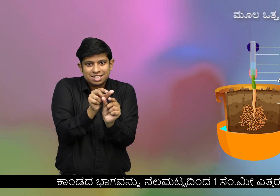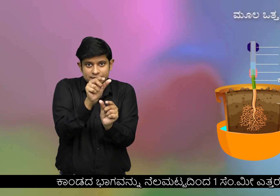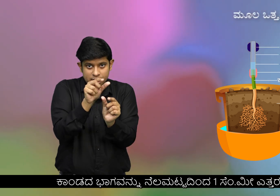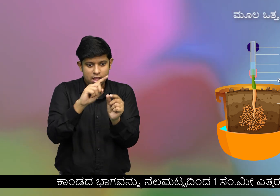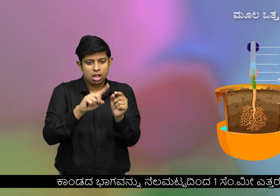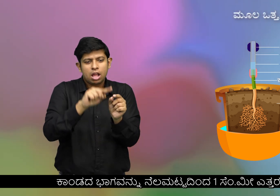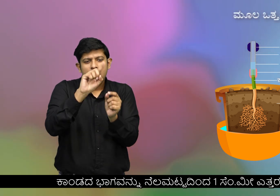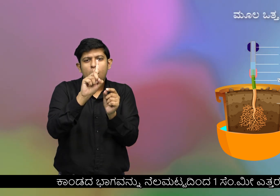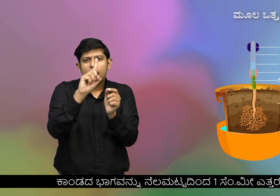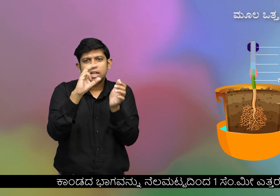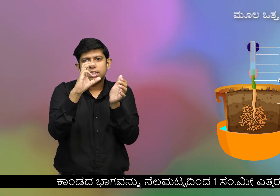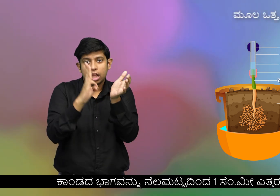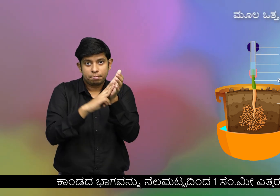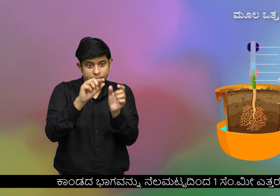1 ಸೆಂಟಿಮೀಟರ್ ಎತ್ತರದಲ್ಲಿ ಕತ್ತರಿಸಿ.